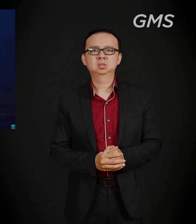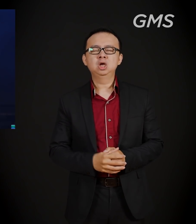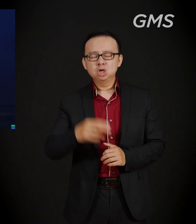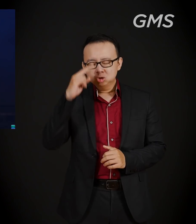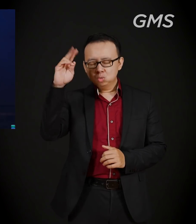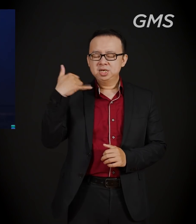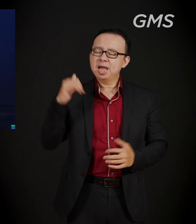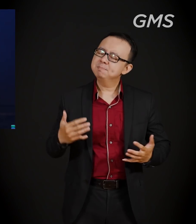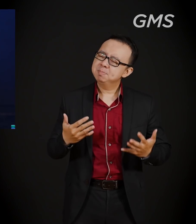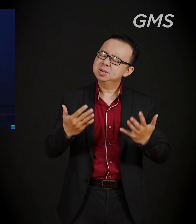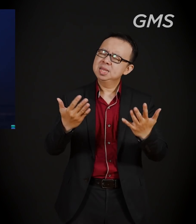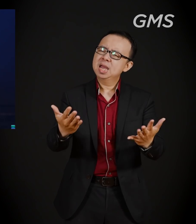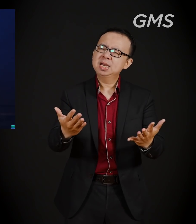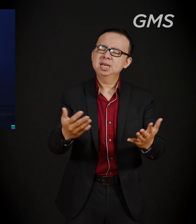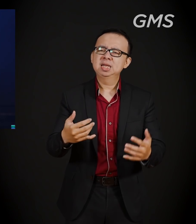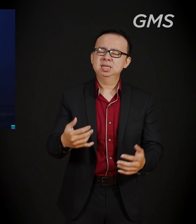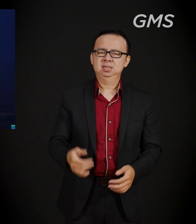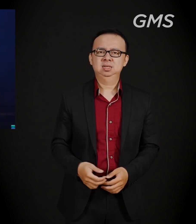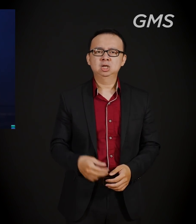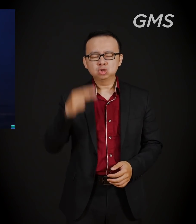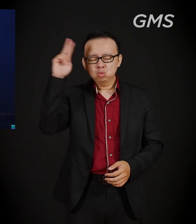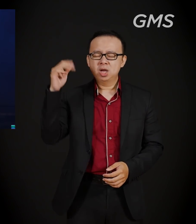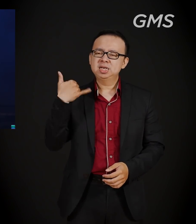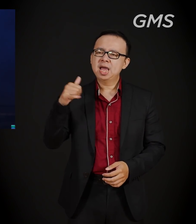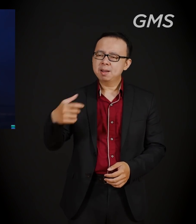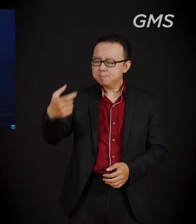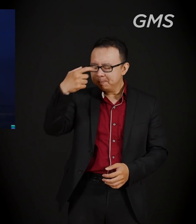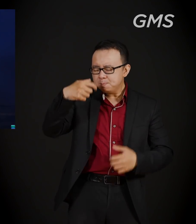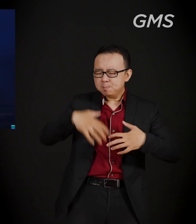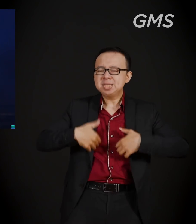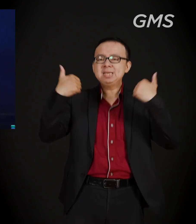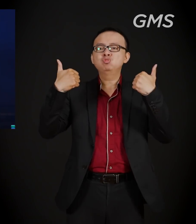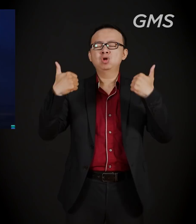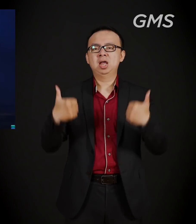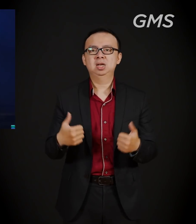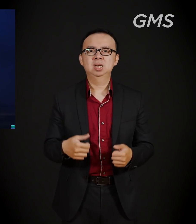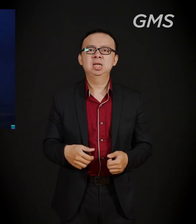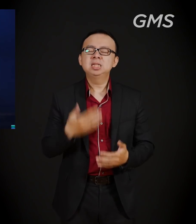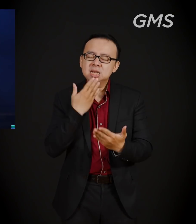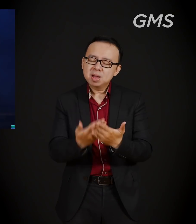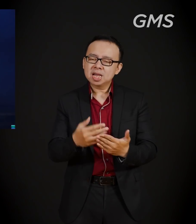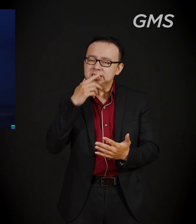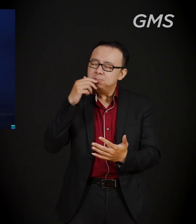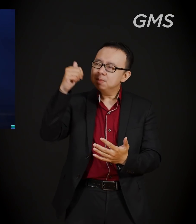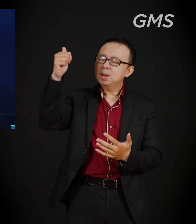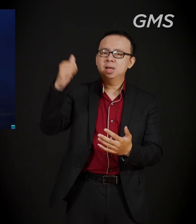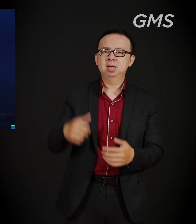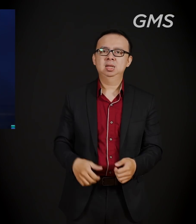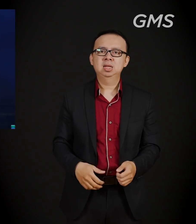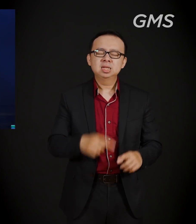Yang menyediakan segalanya. Yehovah Rafa. Tuhan yang menyembuhkan. Terima kasih Bapa. Tambahkan